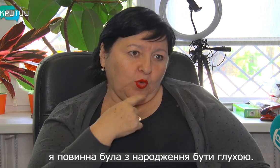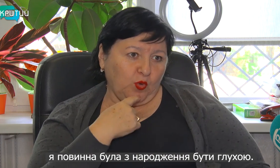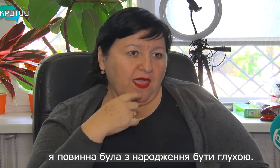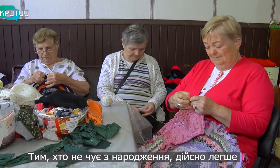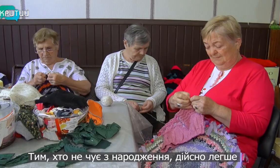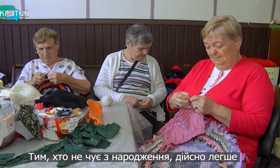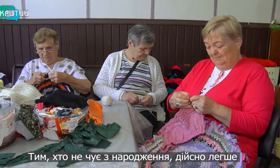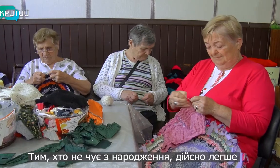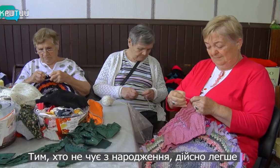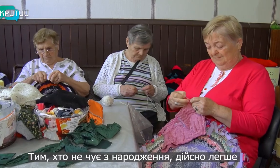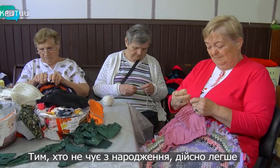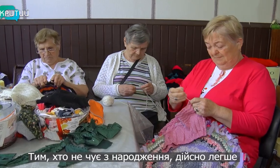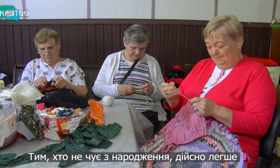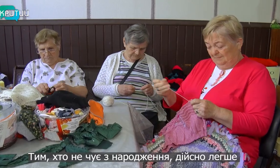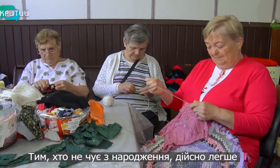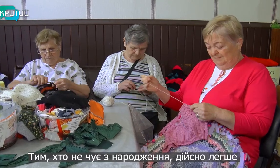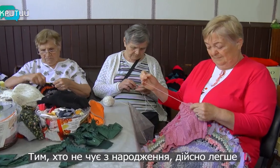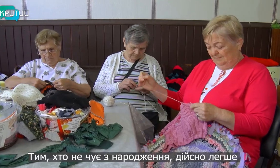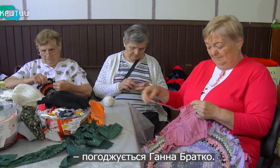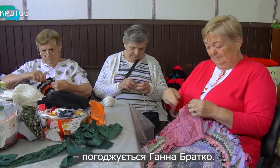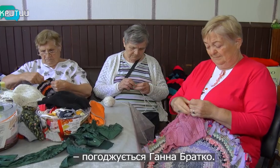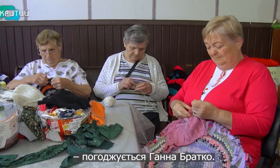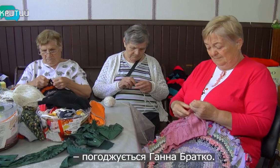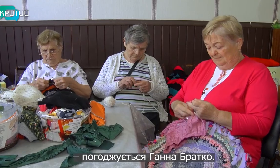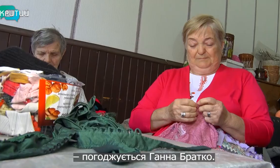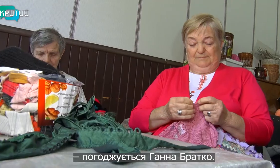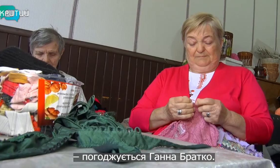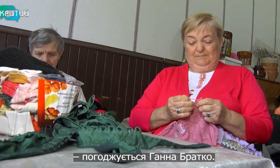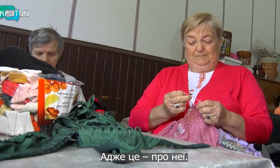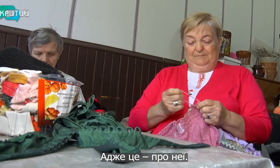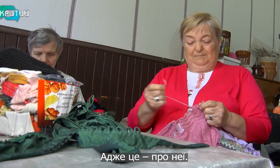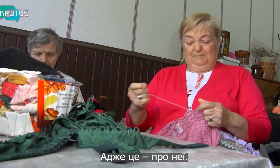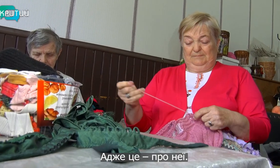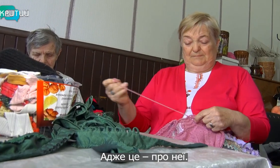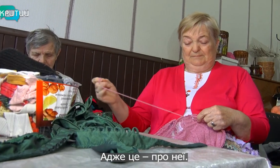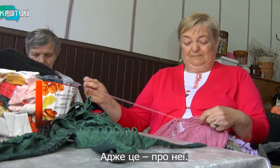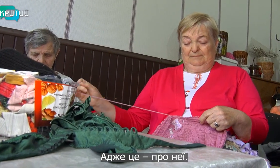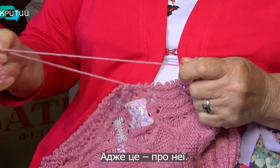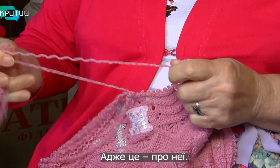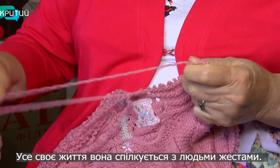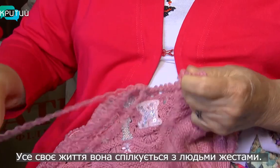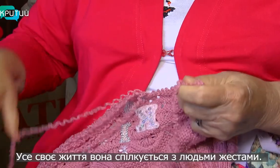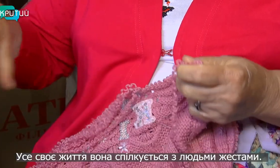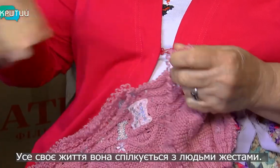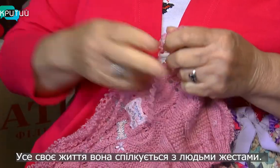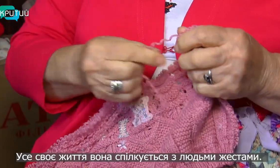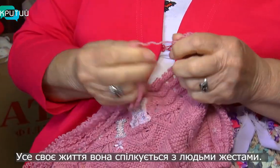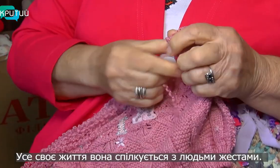глухой. Тим, хто не чує з народження, дійсно легше, погоджується Ганна Братко. Адже це про неї. Усе своє життя вона спілкується з